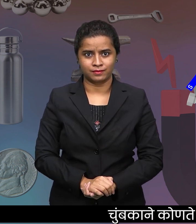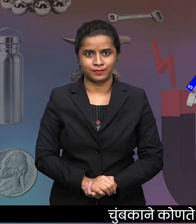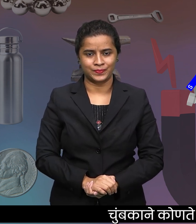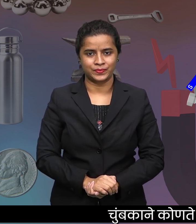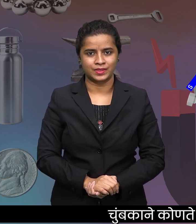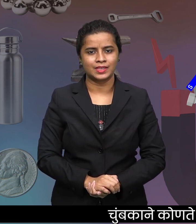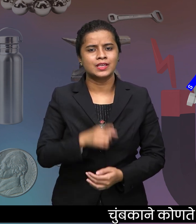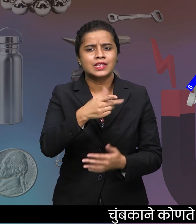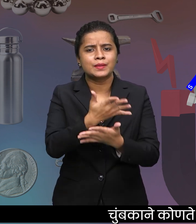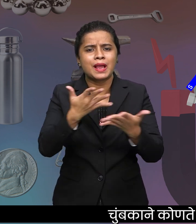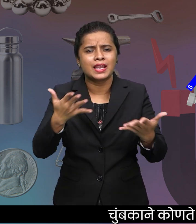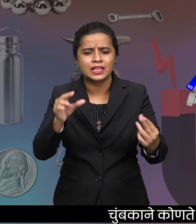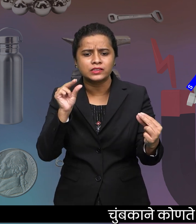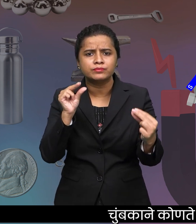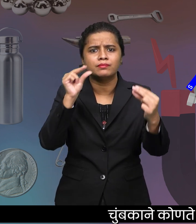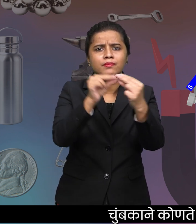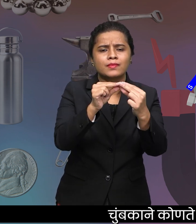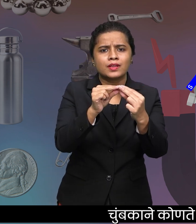चुंबकाने कोणते पदार्थ आकर्षित केले आहेत?